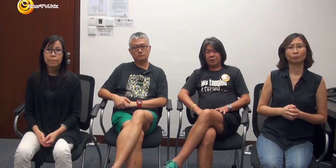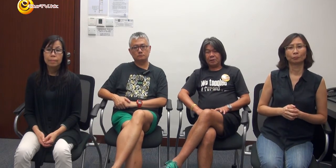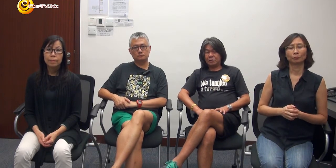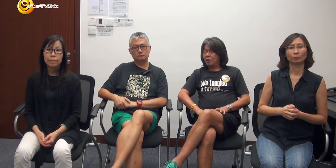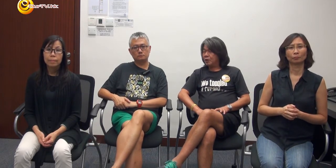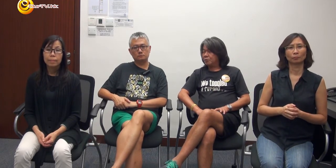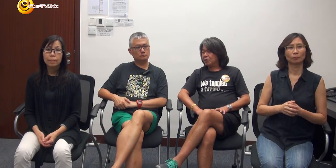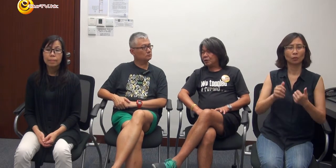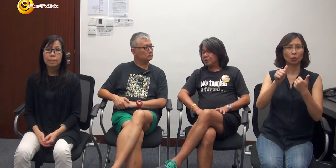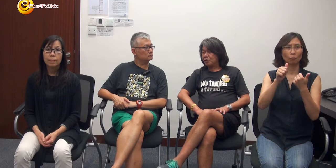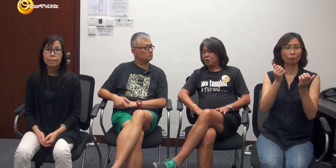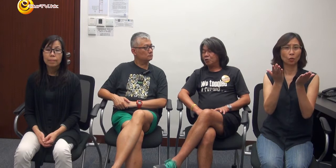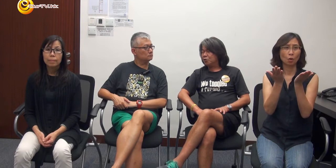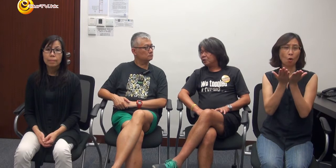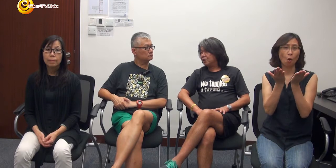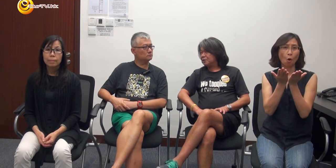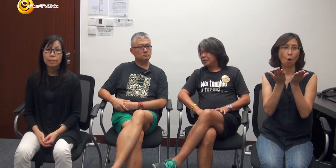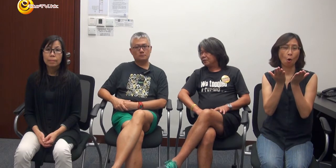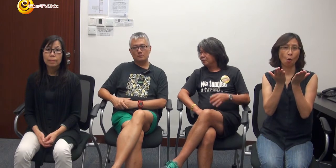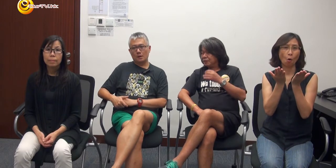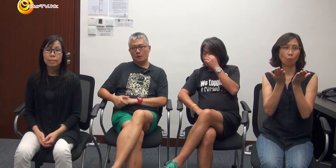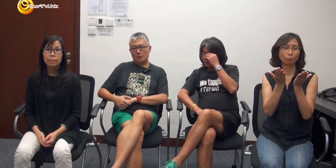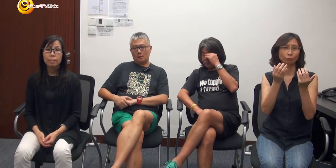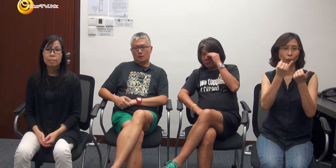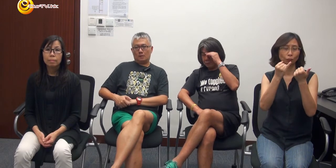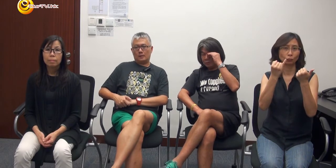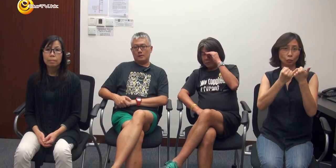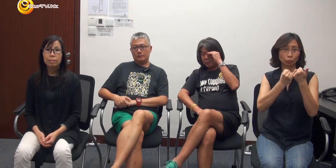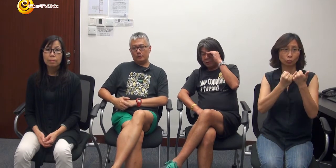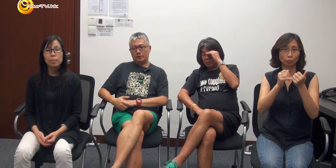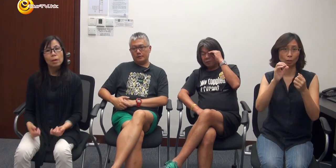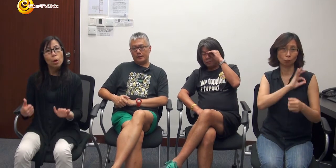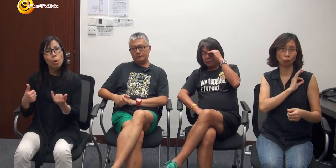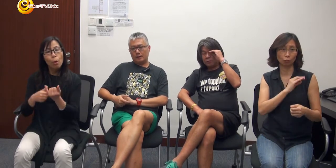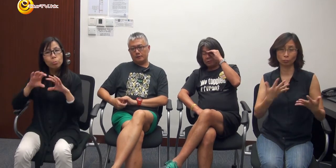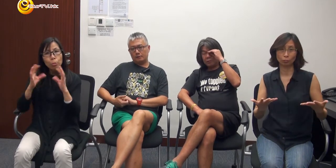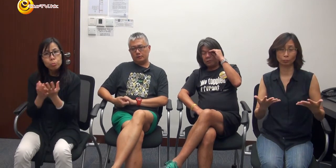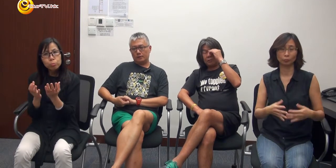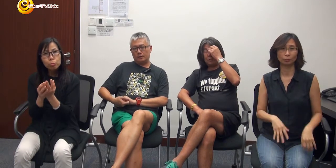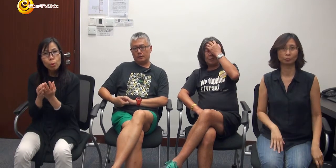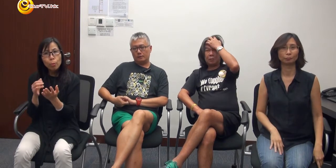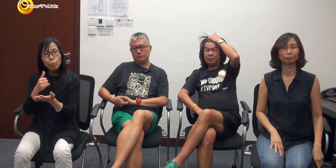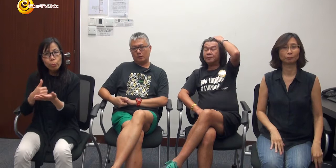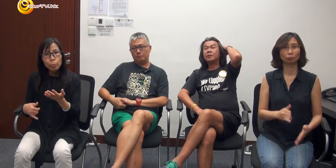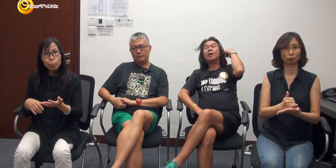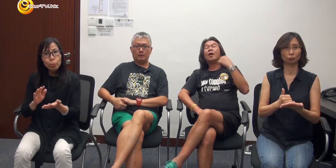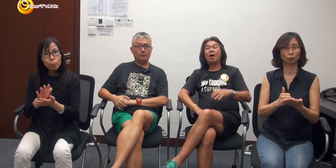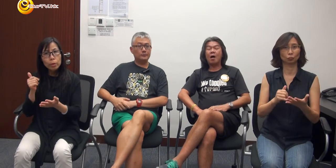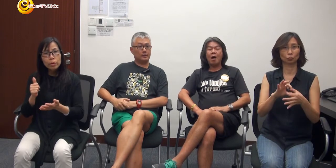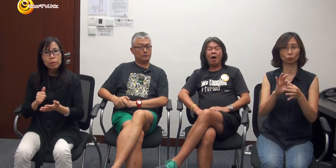學生會係點咧？學生會可以退咗聯㗎啦嘛，即係。 學生會退聯啫，咁但係學生會退聯其實唔代嗱，我諗其實頭先